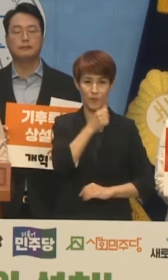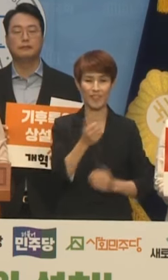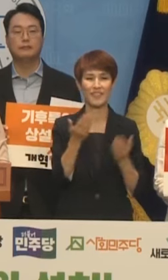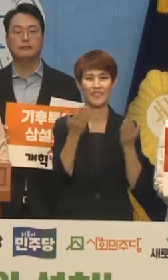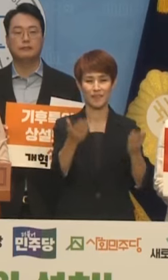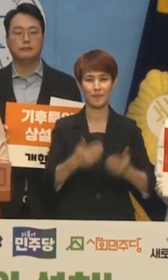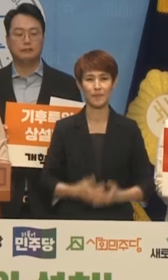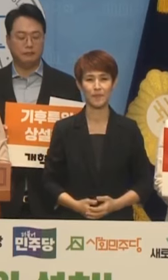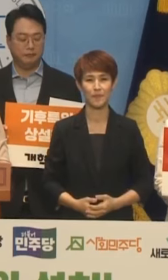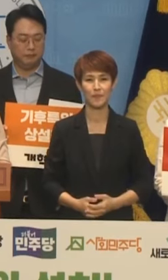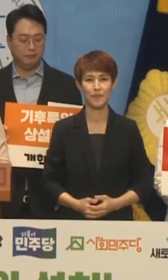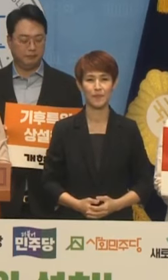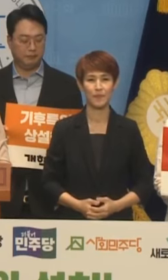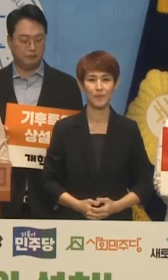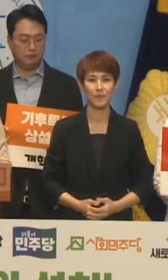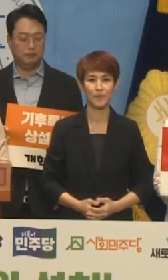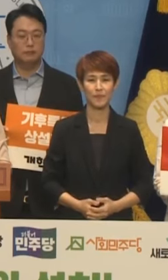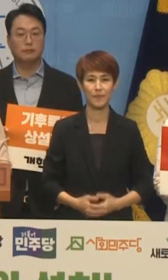드리겠습니다.